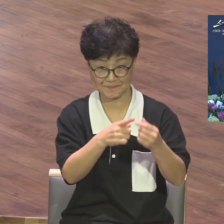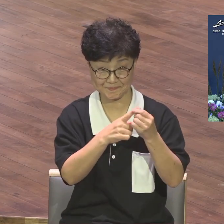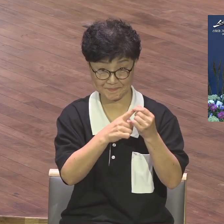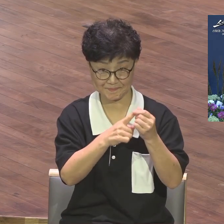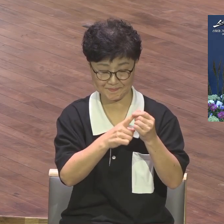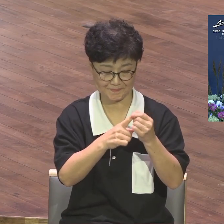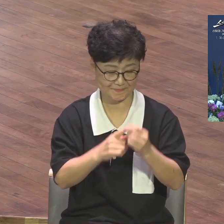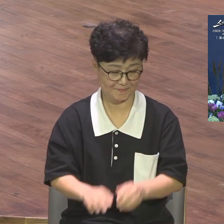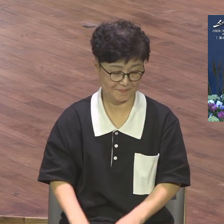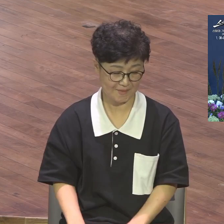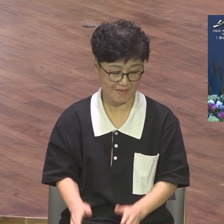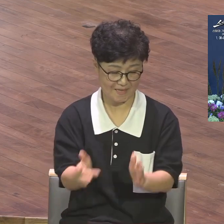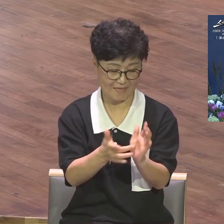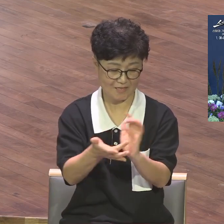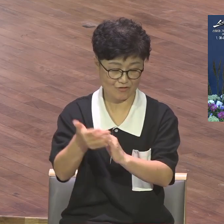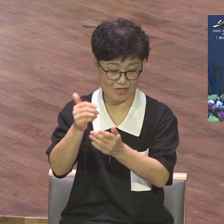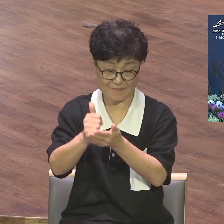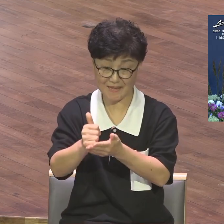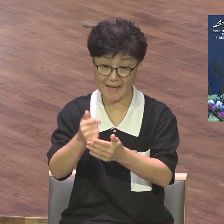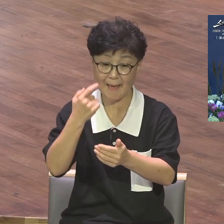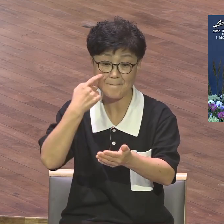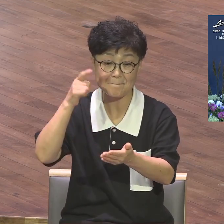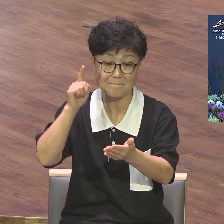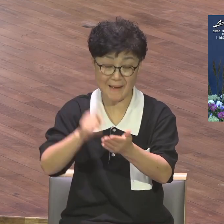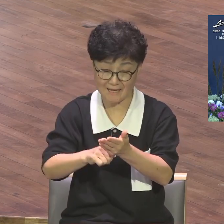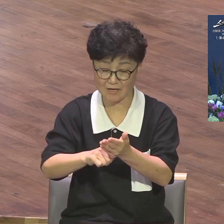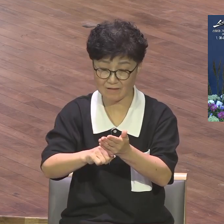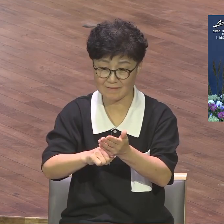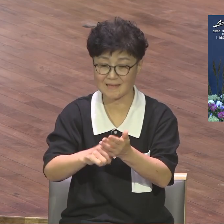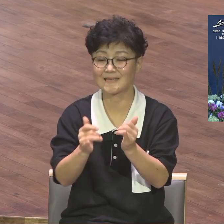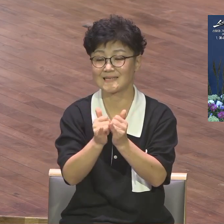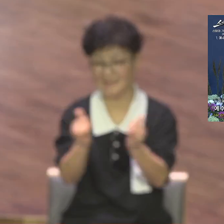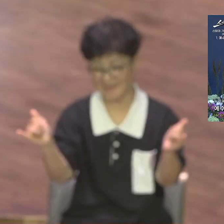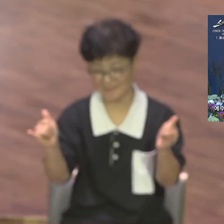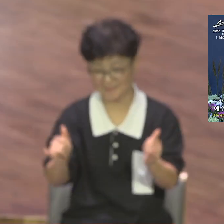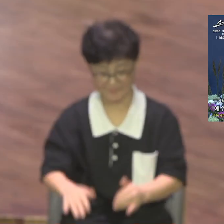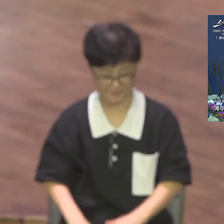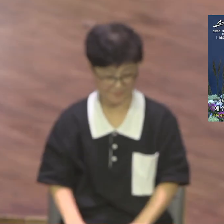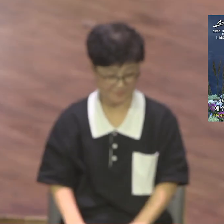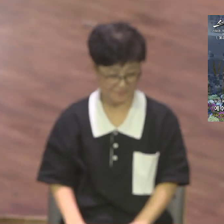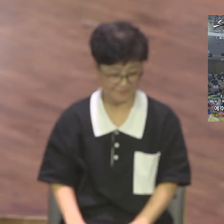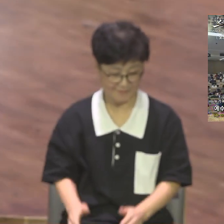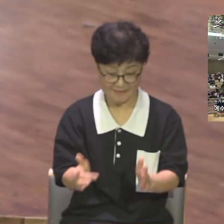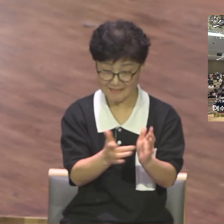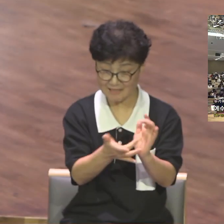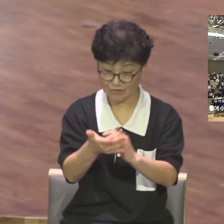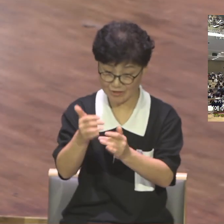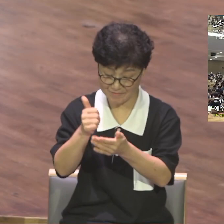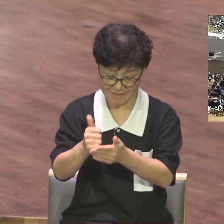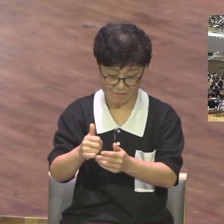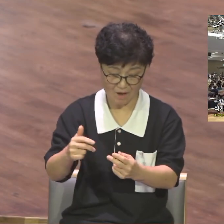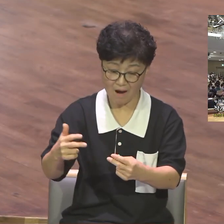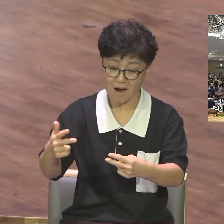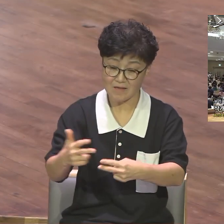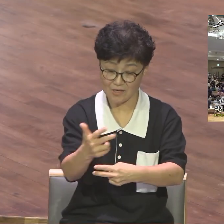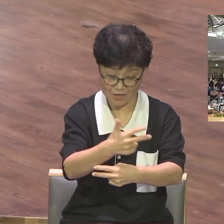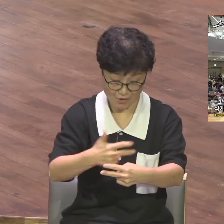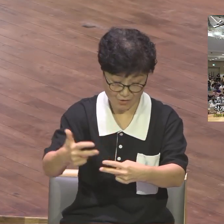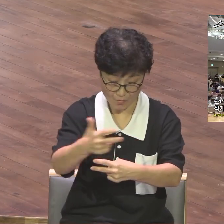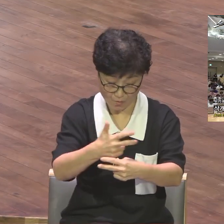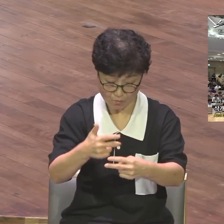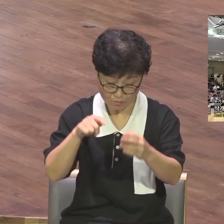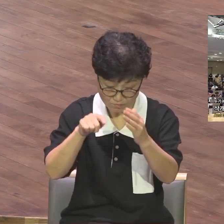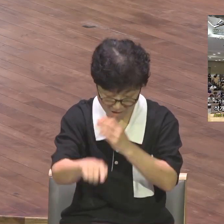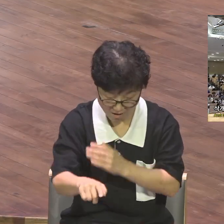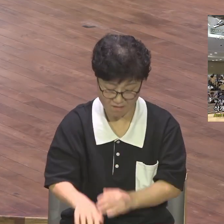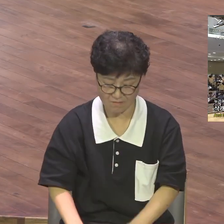예수님께 발견된 인생입니다. 오늘 1, 2절 말씀해 보면 예수께서 여리고로 들어가 지나가시더라. 삭개오라 이름하는